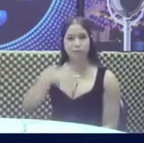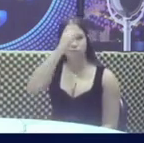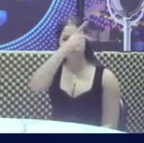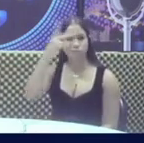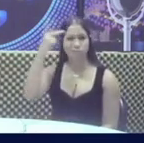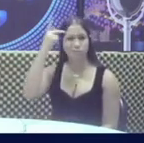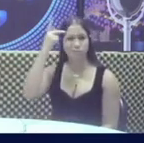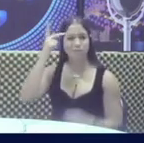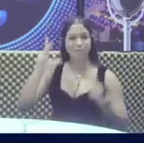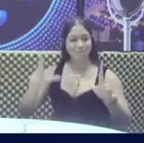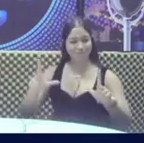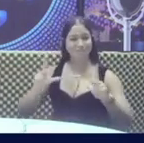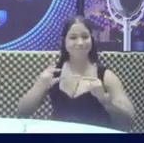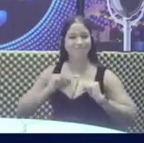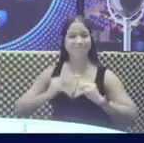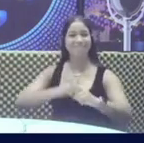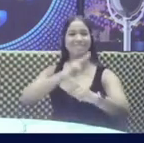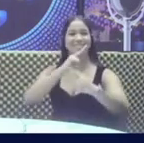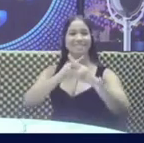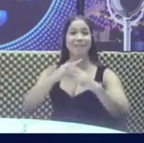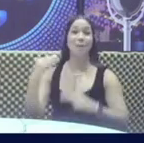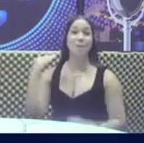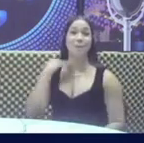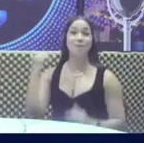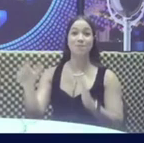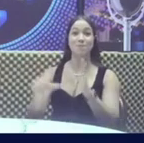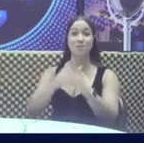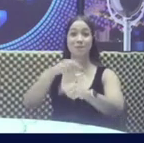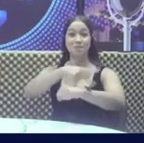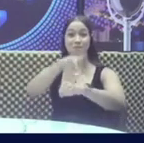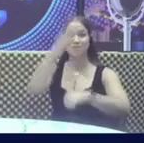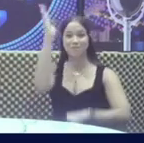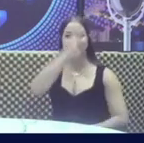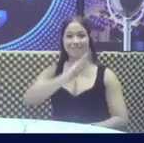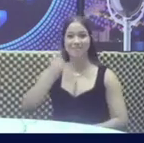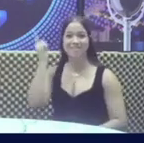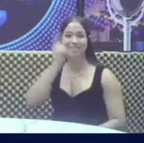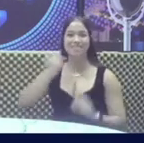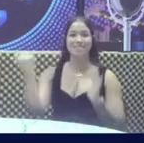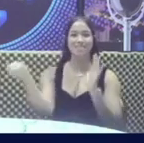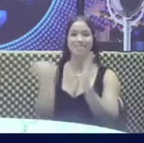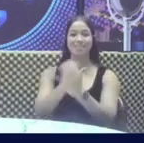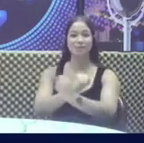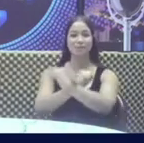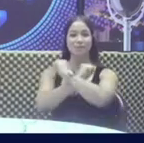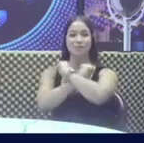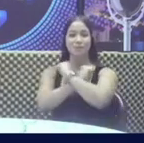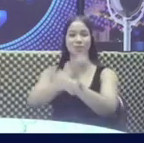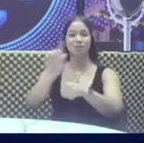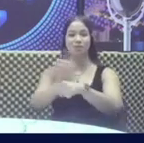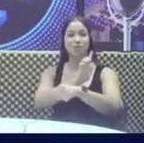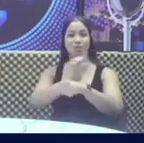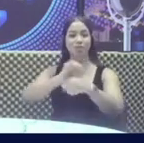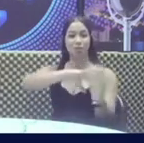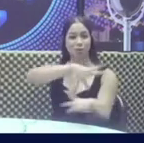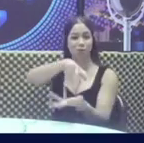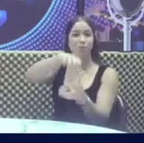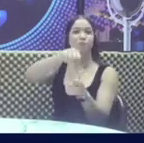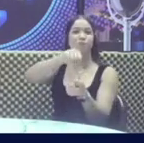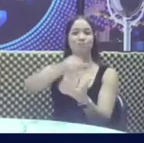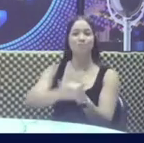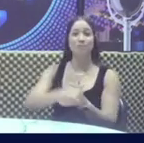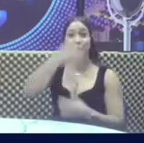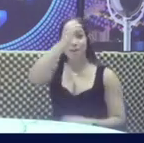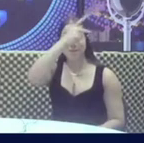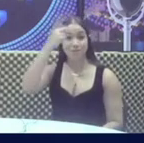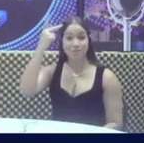Prefeitura é reconhecida pela Caixa como a primeira do país a obter o selo Safira de Gestão Sustentável. O